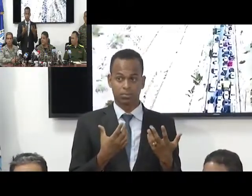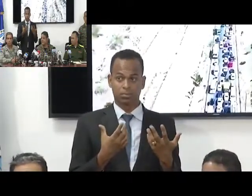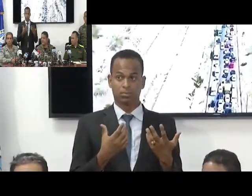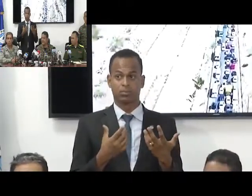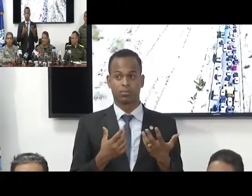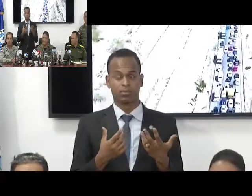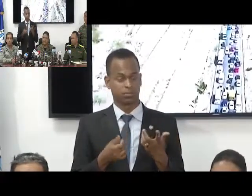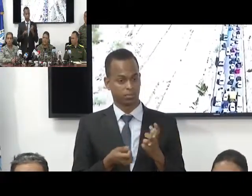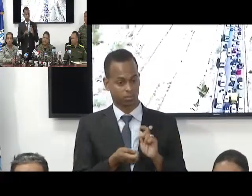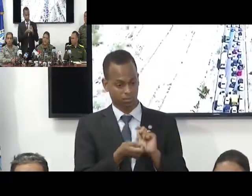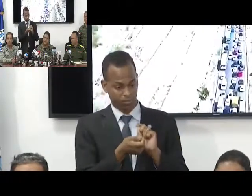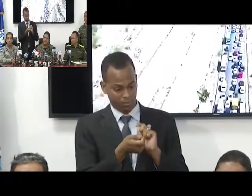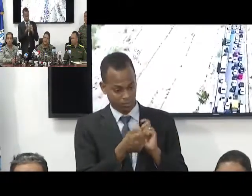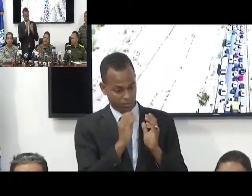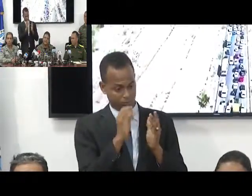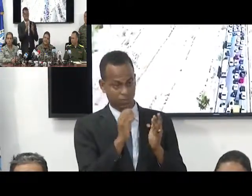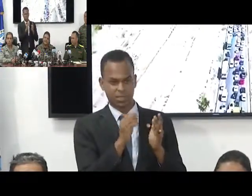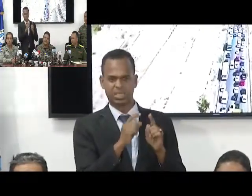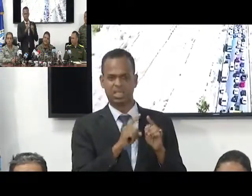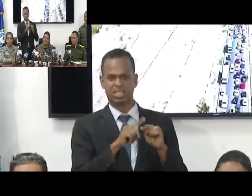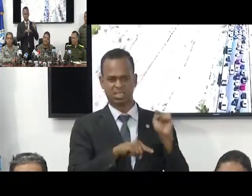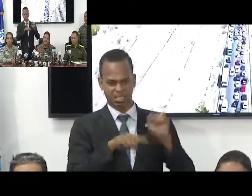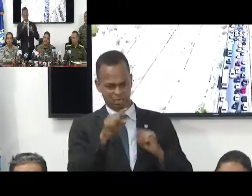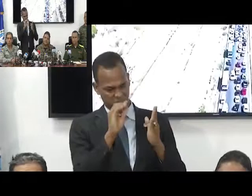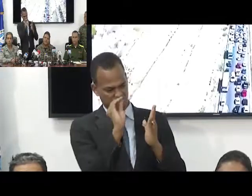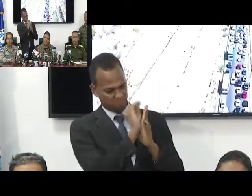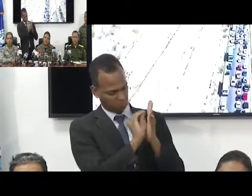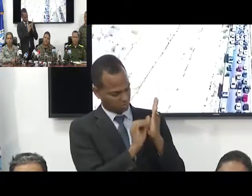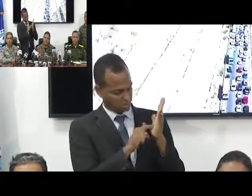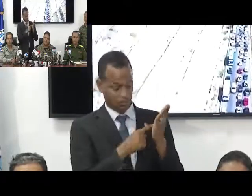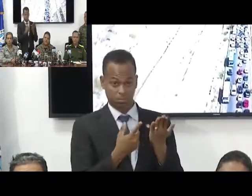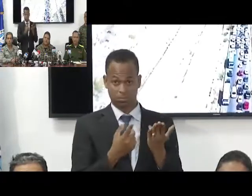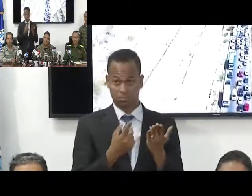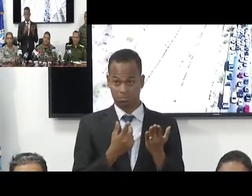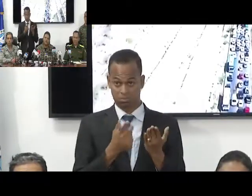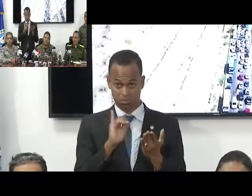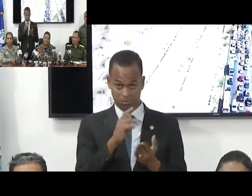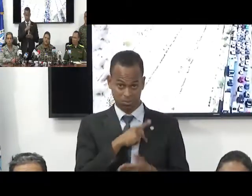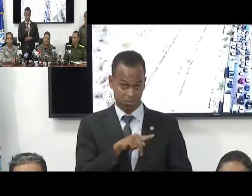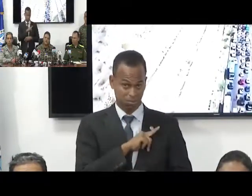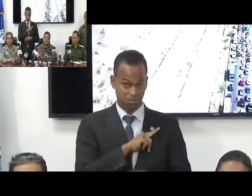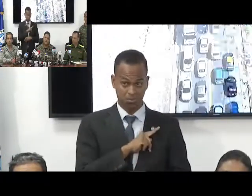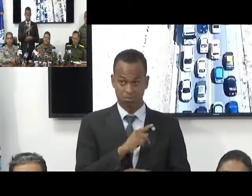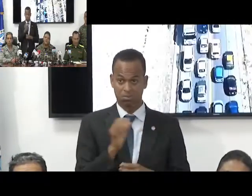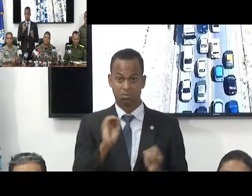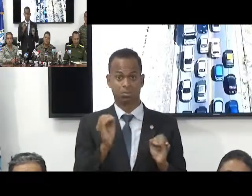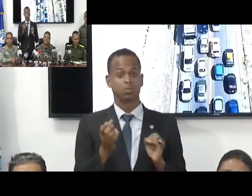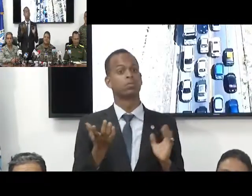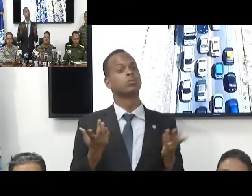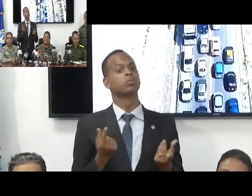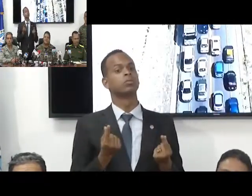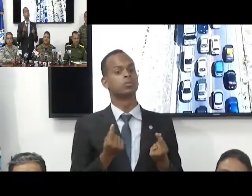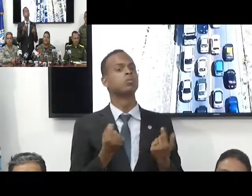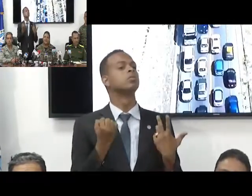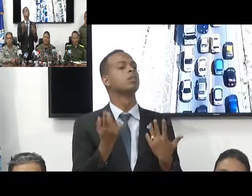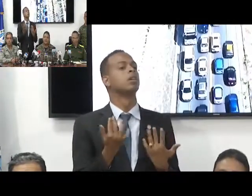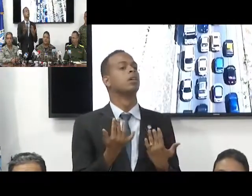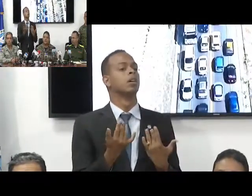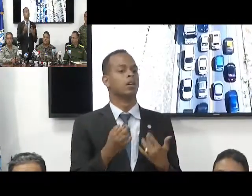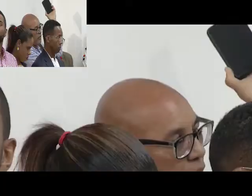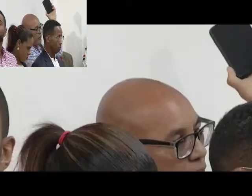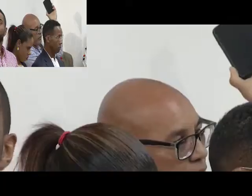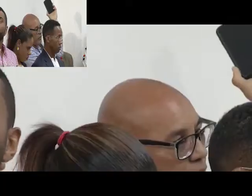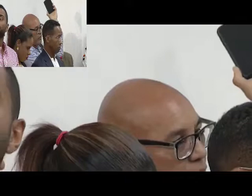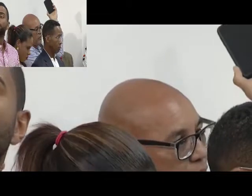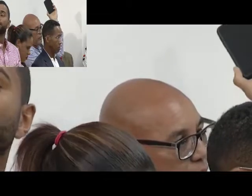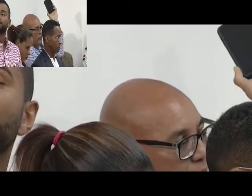las variables que maneja el Centro de Operación de Emergencia. Es decir, que no se ha ocultado ningún tipo de información. Más bien lo que se ha esperado es que concluya